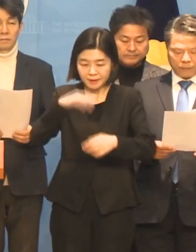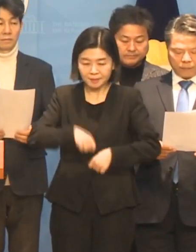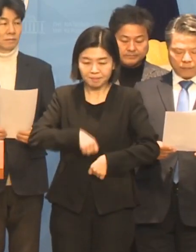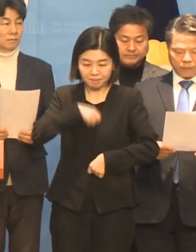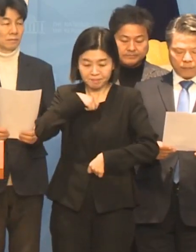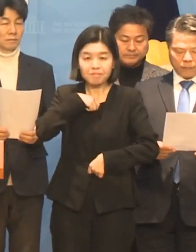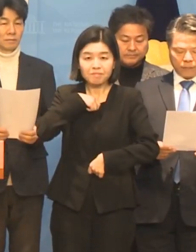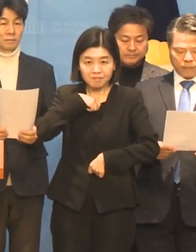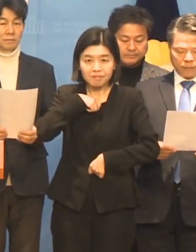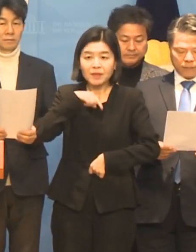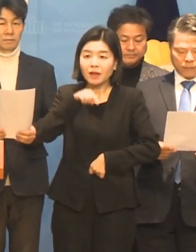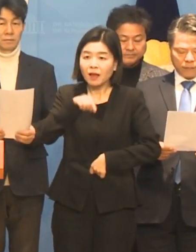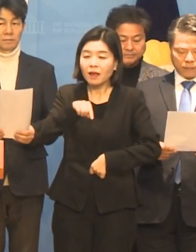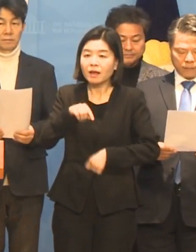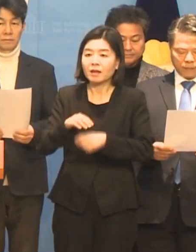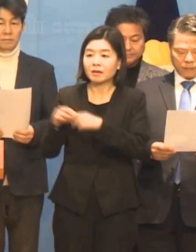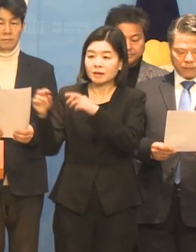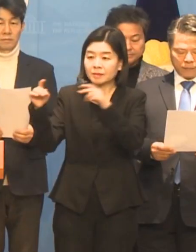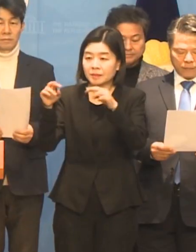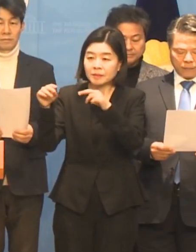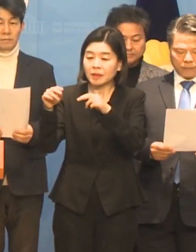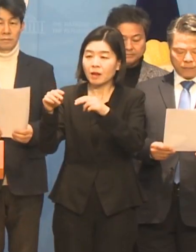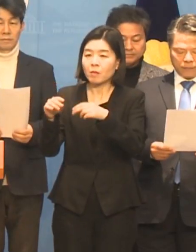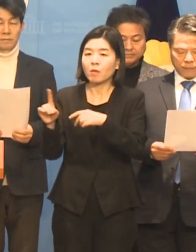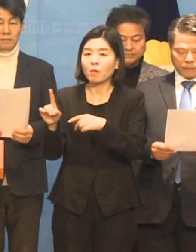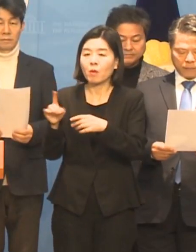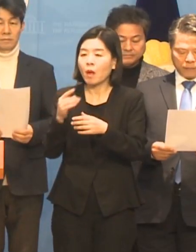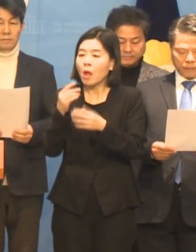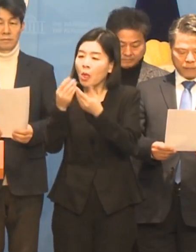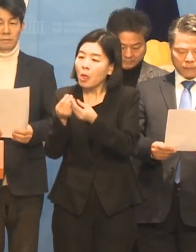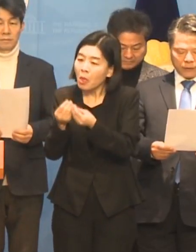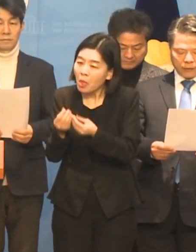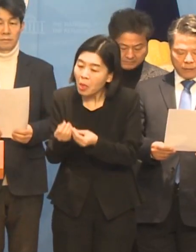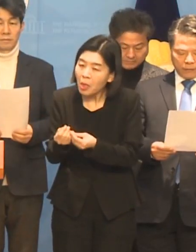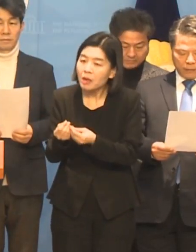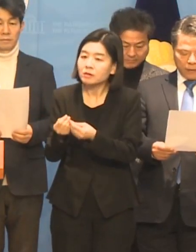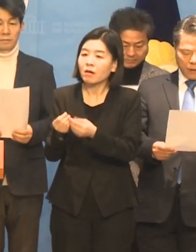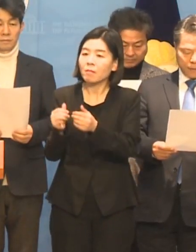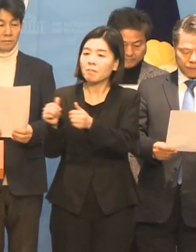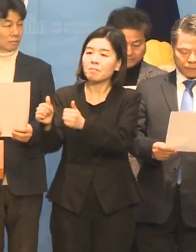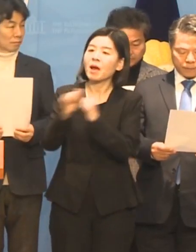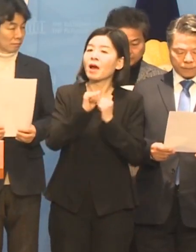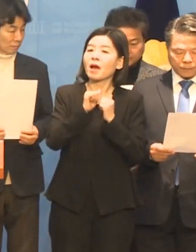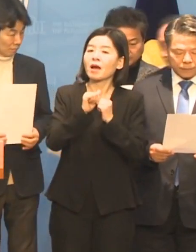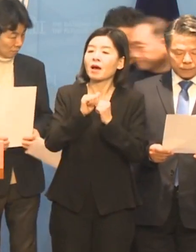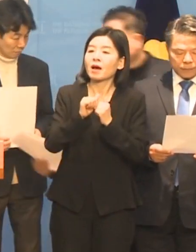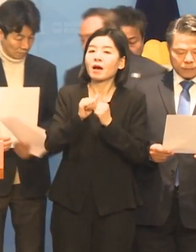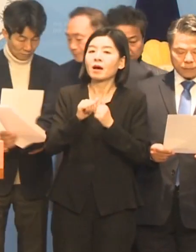불완전한 변명과 지연 속에서 침식되는 것을 더 이상 두고 볼 수 없습니다.